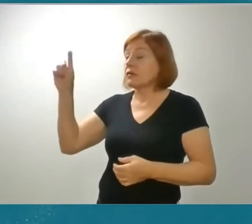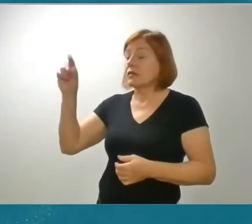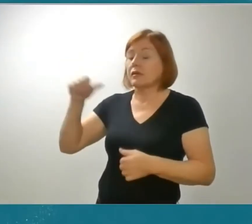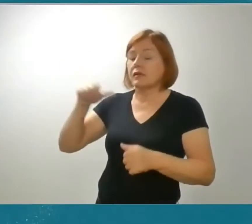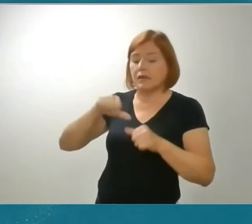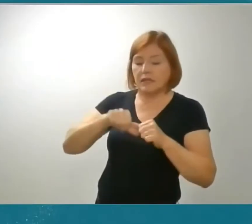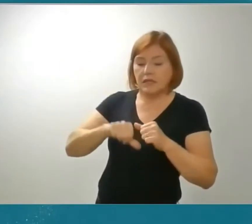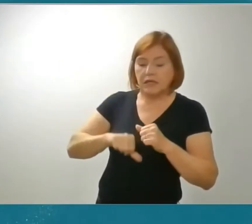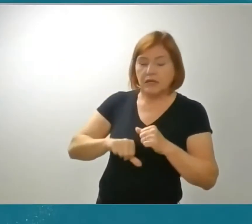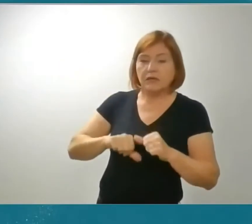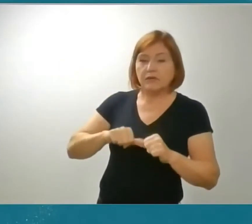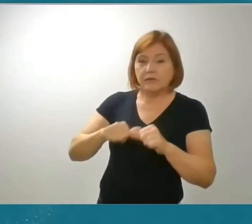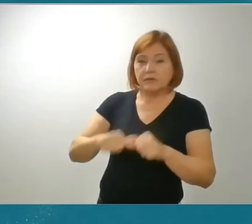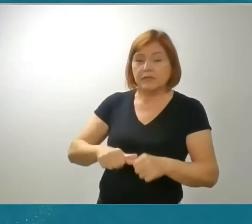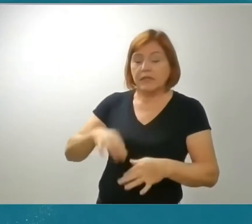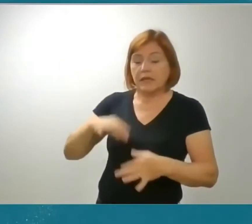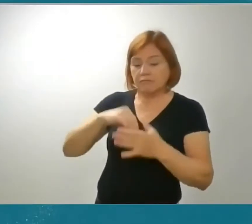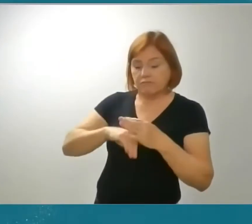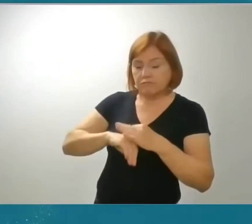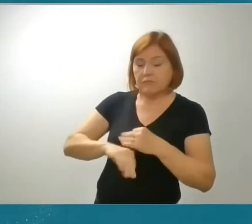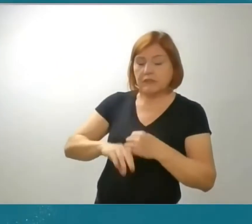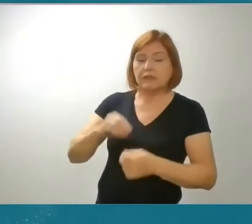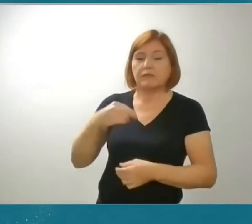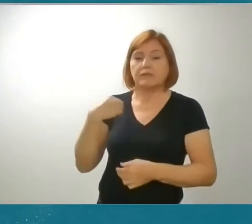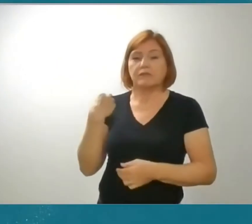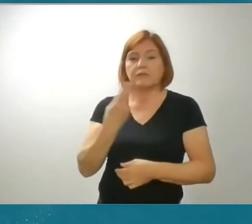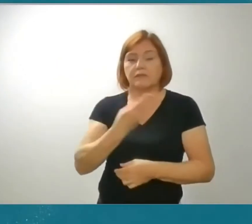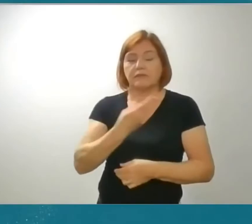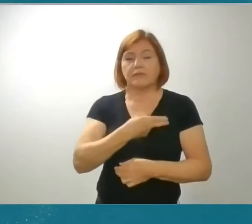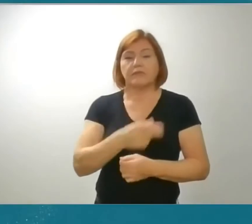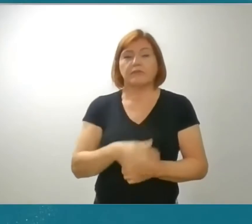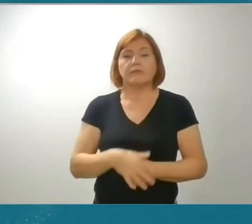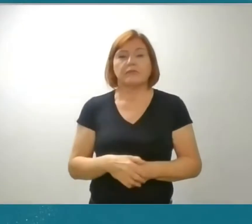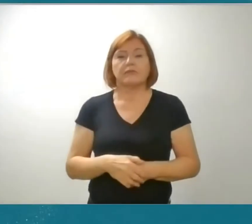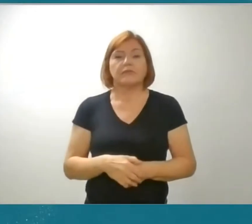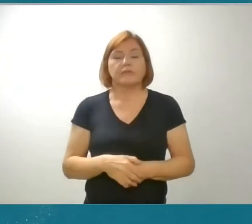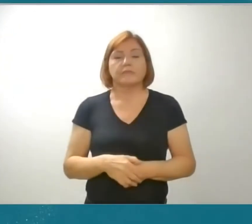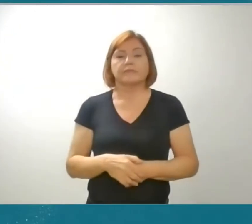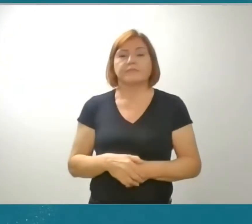Coríntios 3,17. 2 Coríntios 3,17.